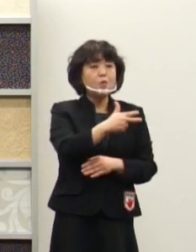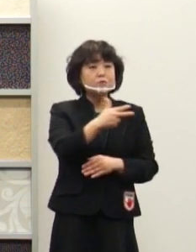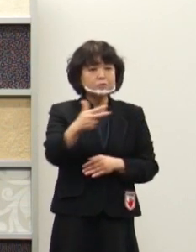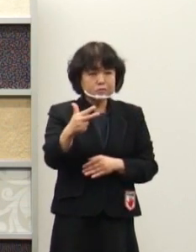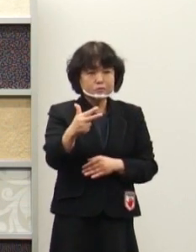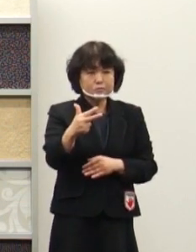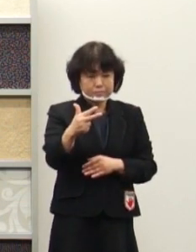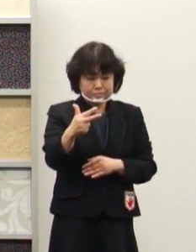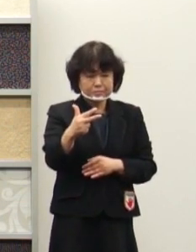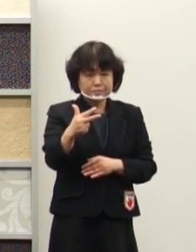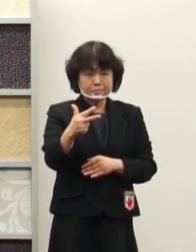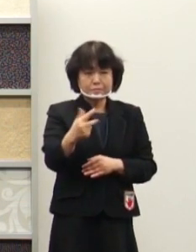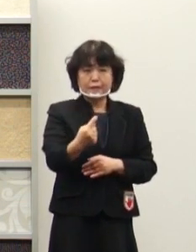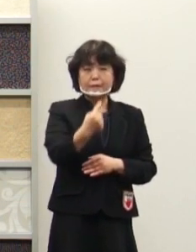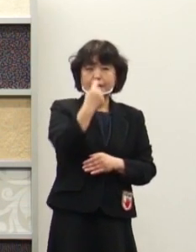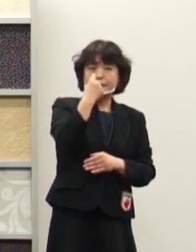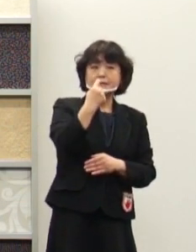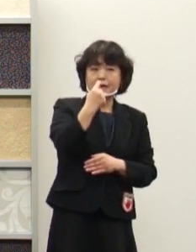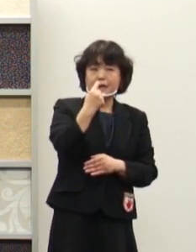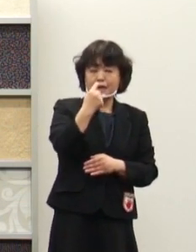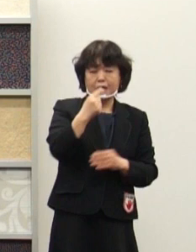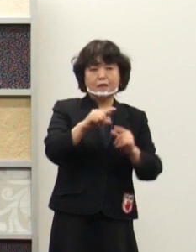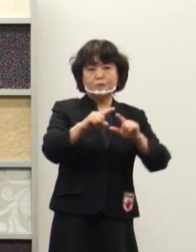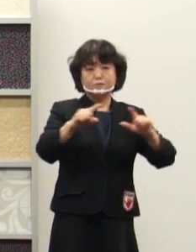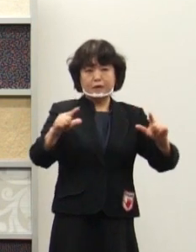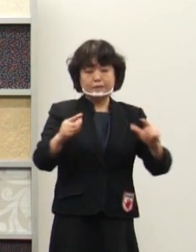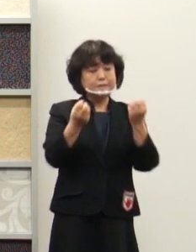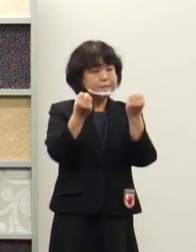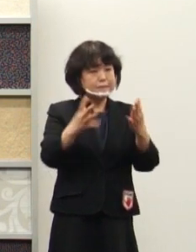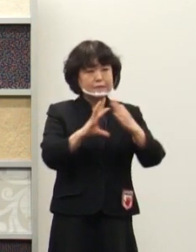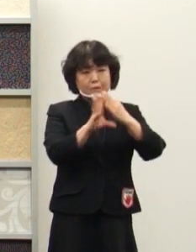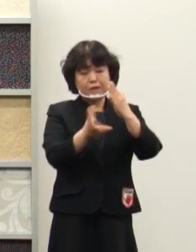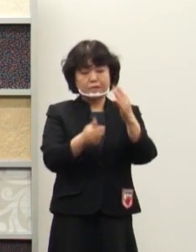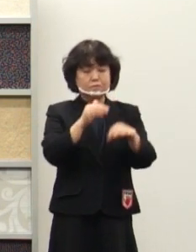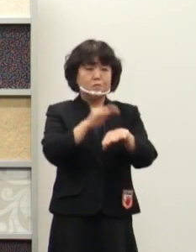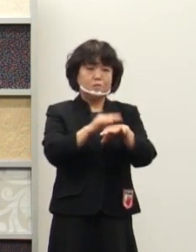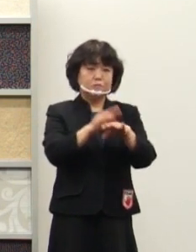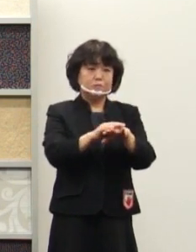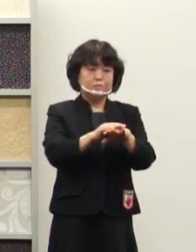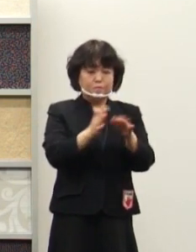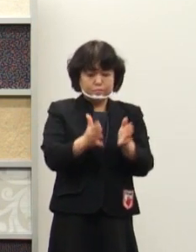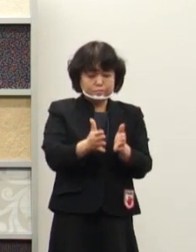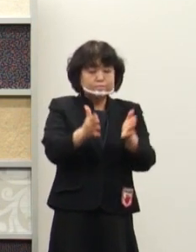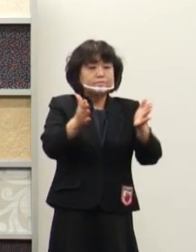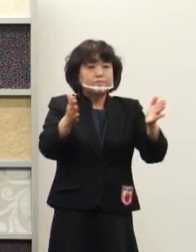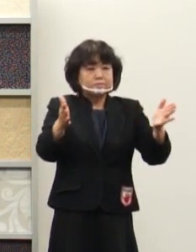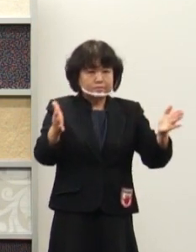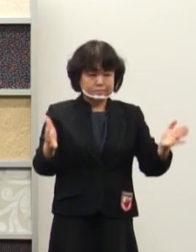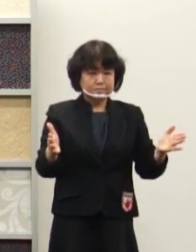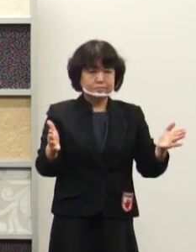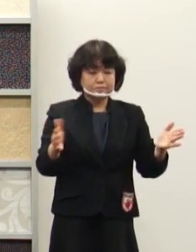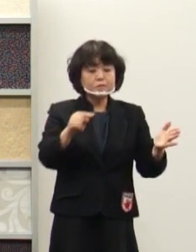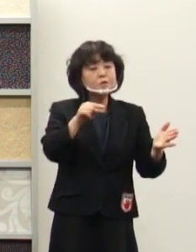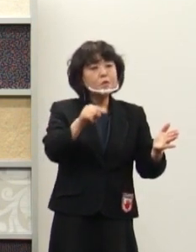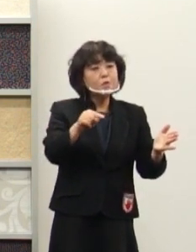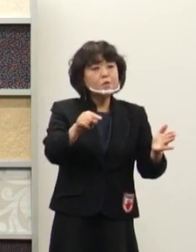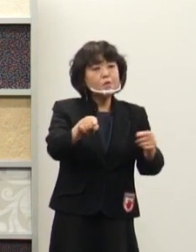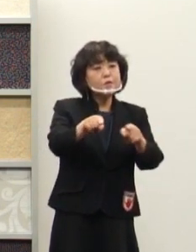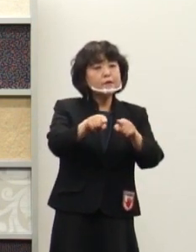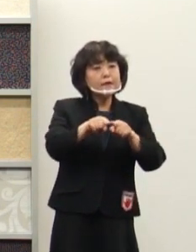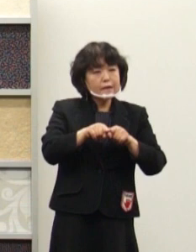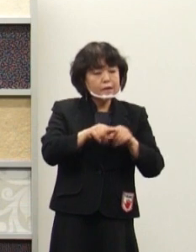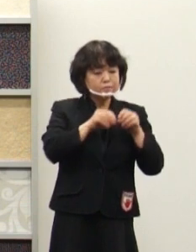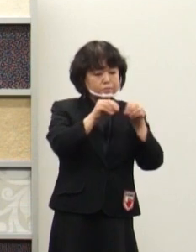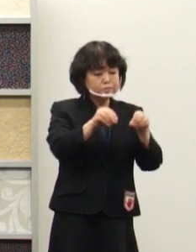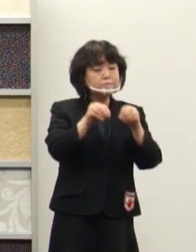査範囲の拡大、いわゆる新山梨方式を開始いたしました。検査範囲の拡大によりまして、感染連鎖を